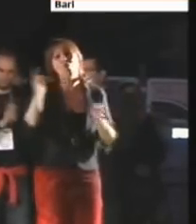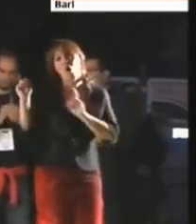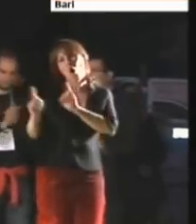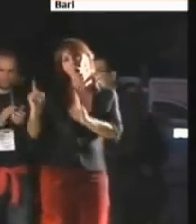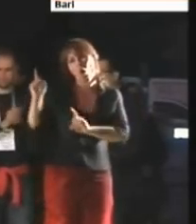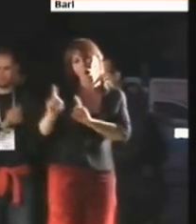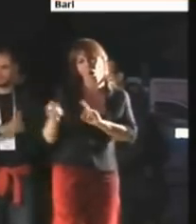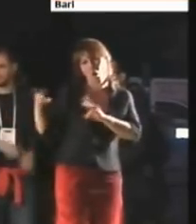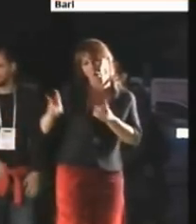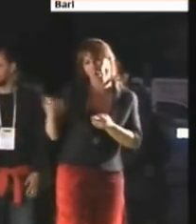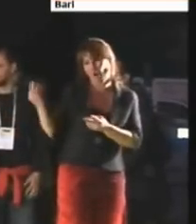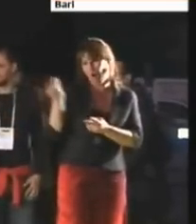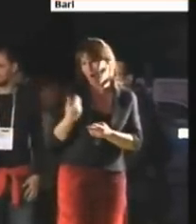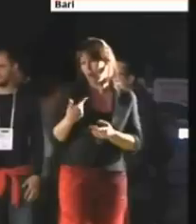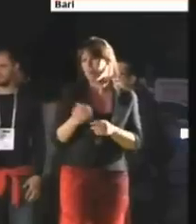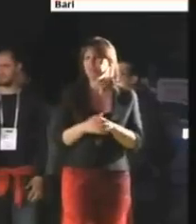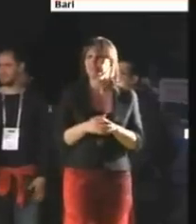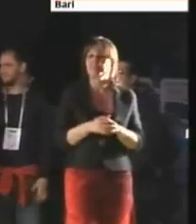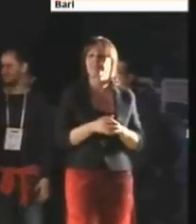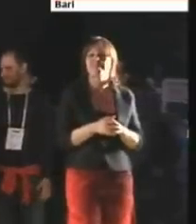chi deve parlare?